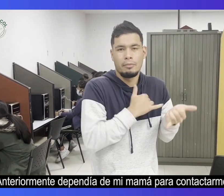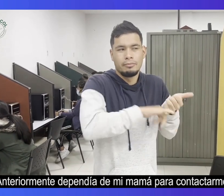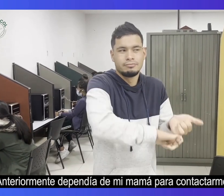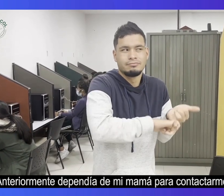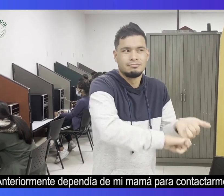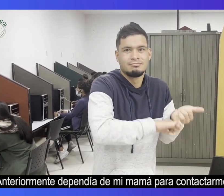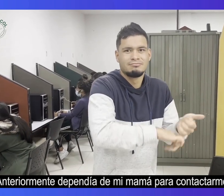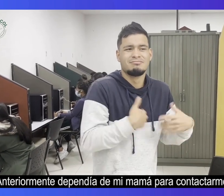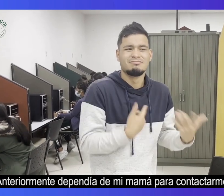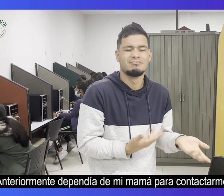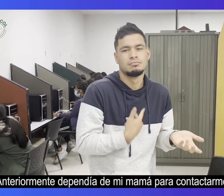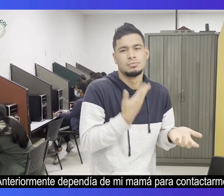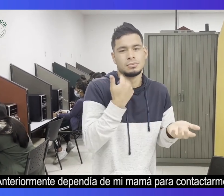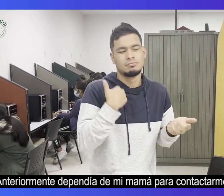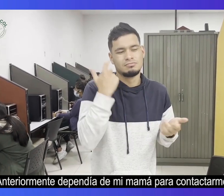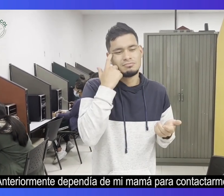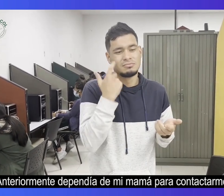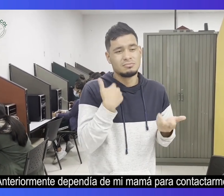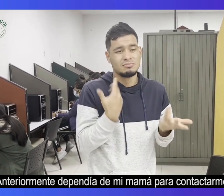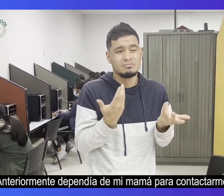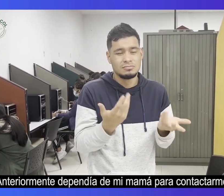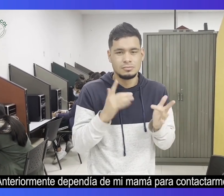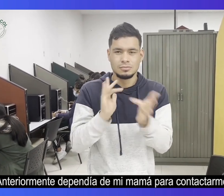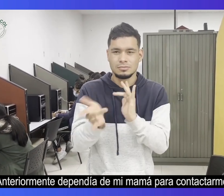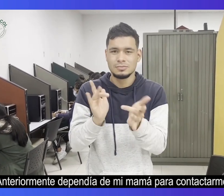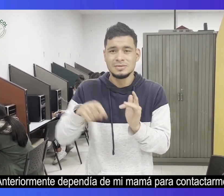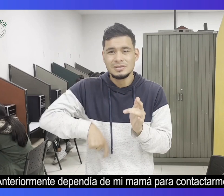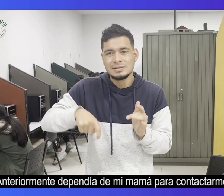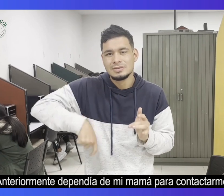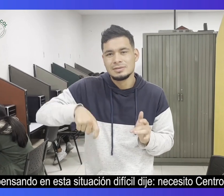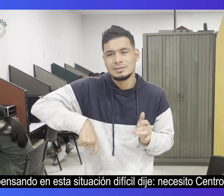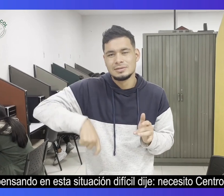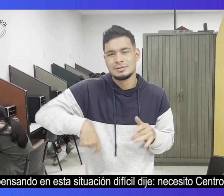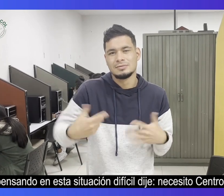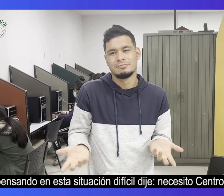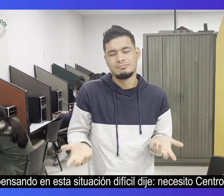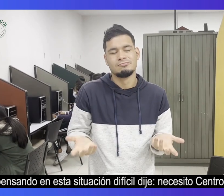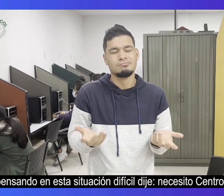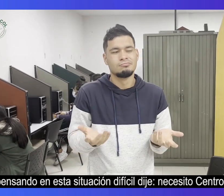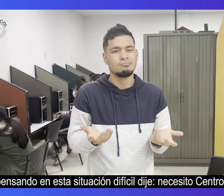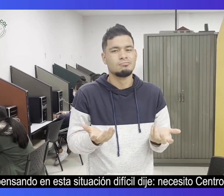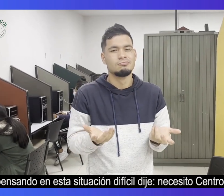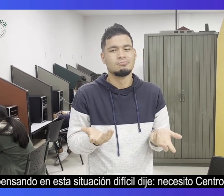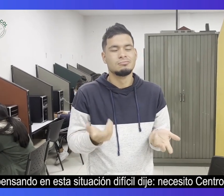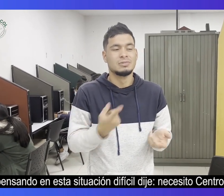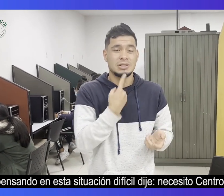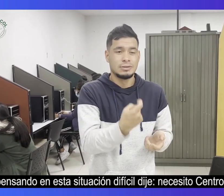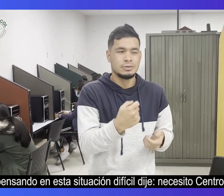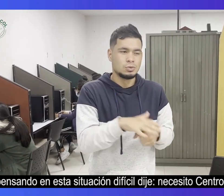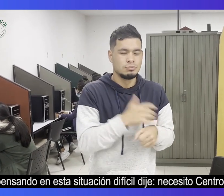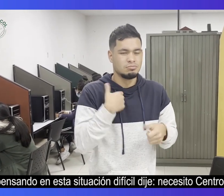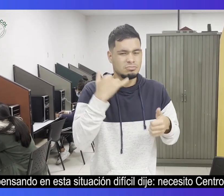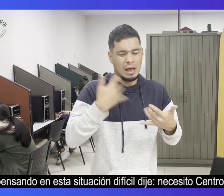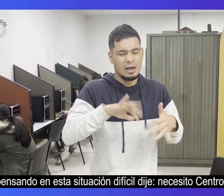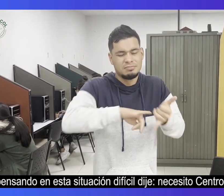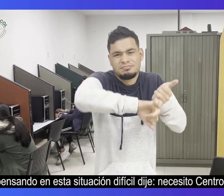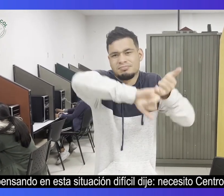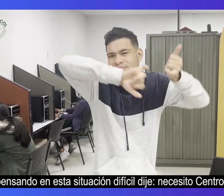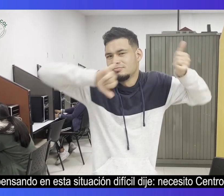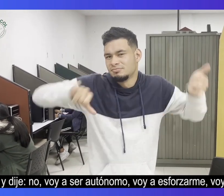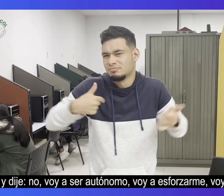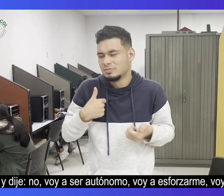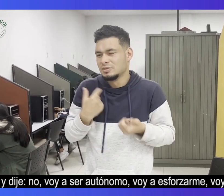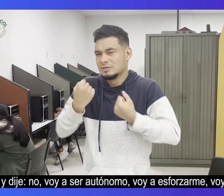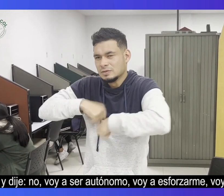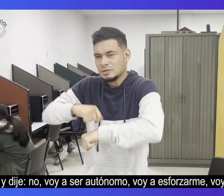dependía de mi mamá para contactarme, entonces pensando en esta situación difícil dije, necesito Centro de Relevo